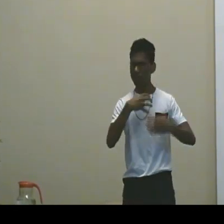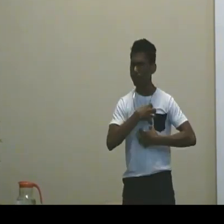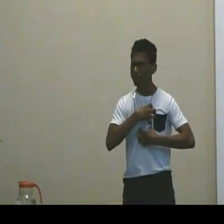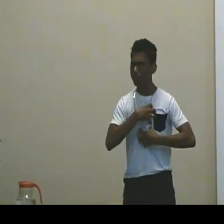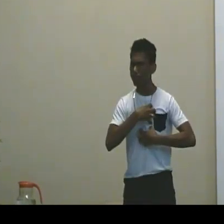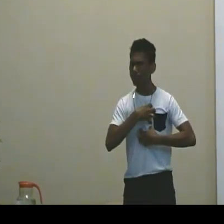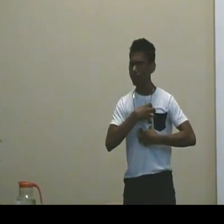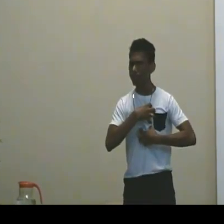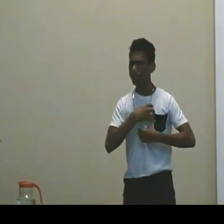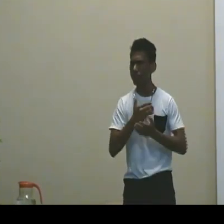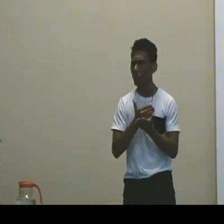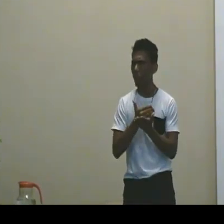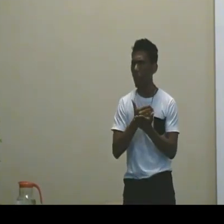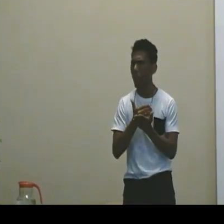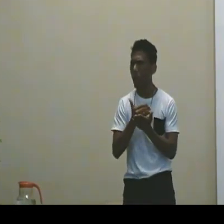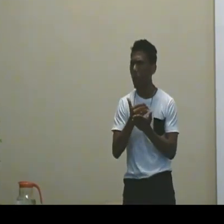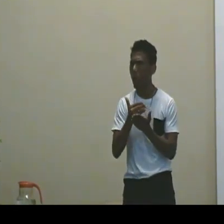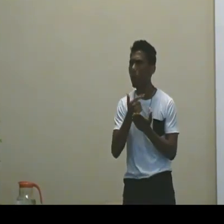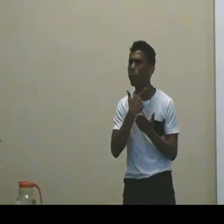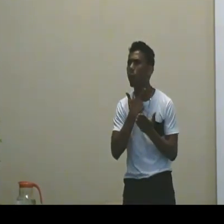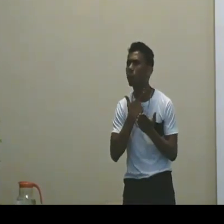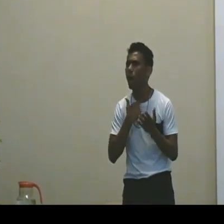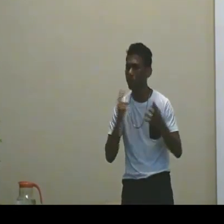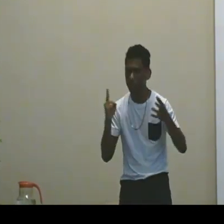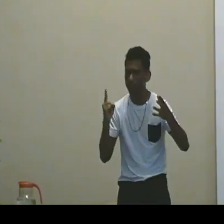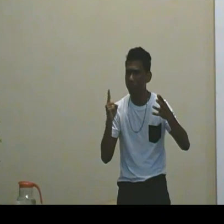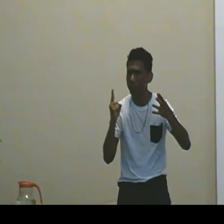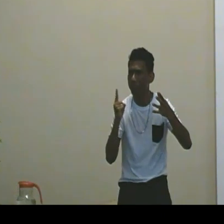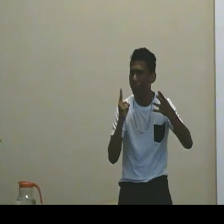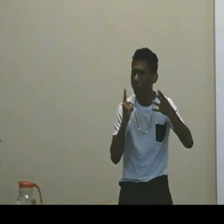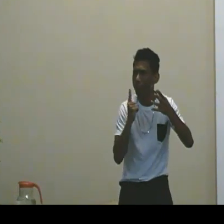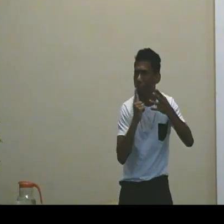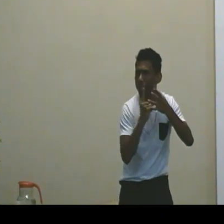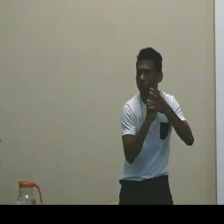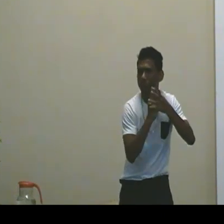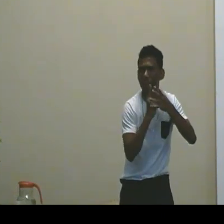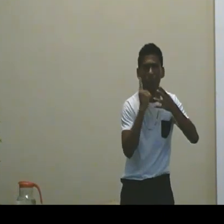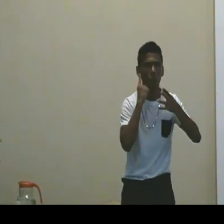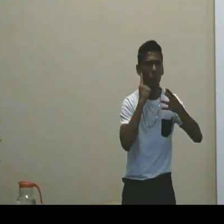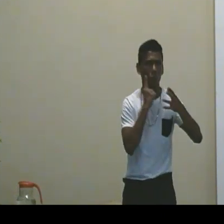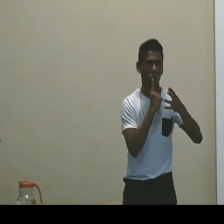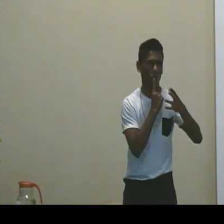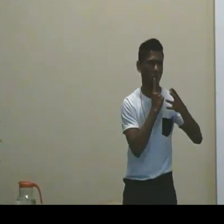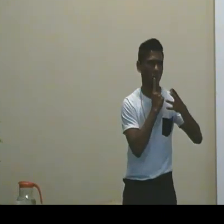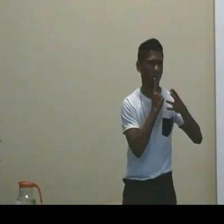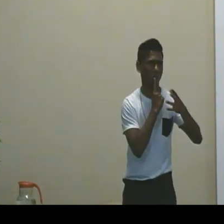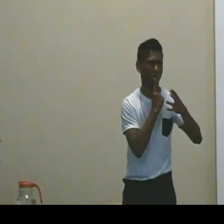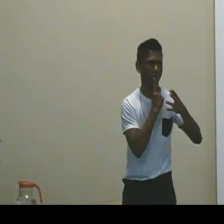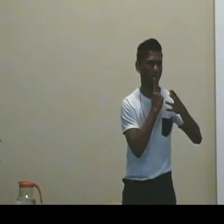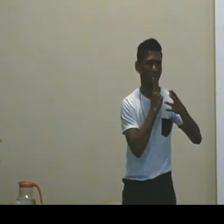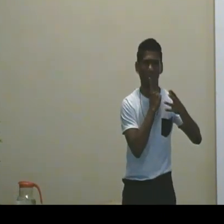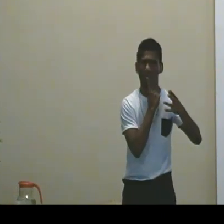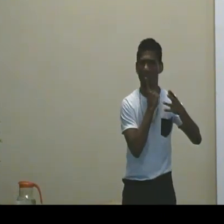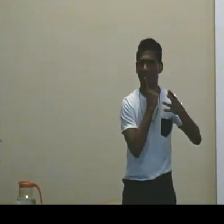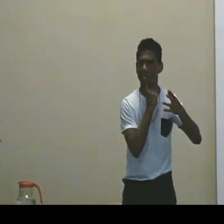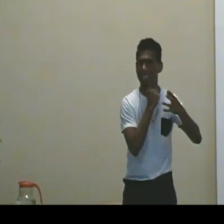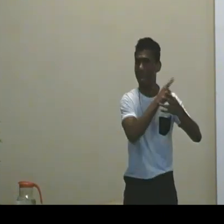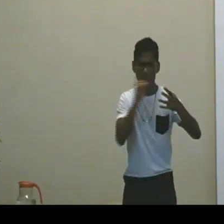bem numa língua com gestos. Mas ele, o abade Lepé, começou a se aproximar da